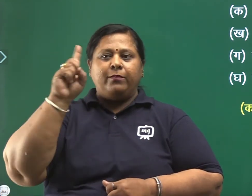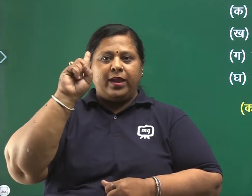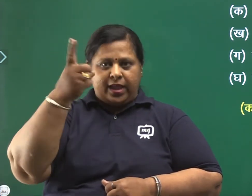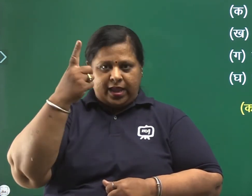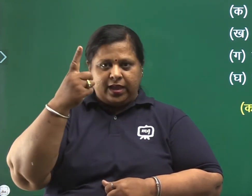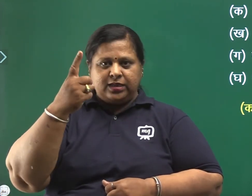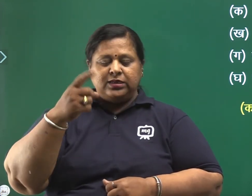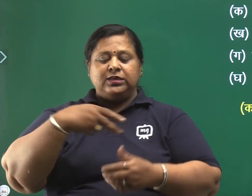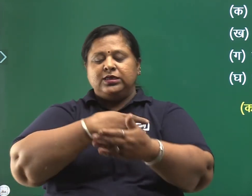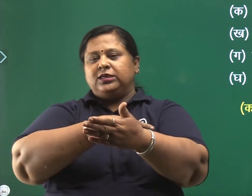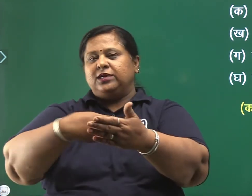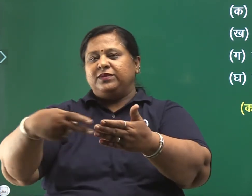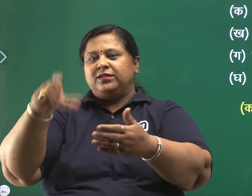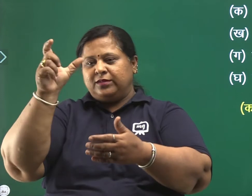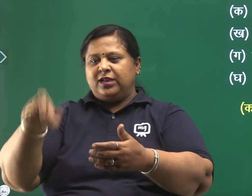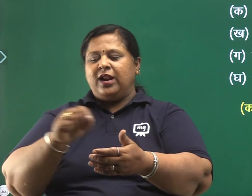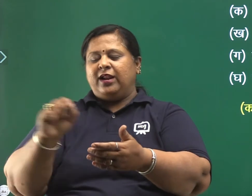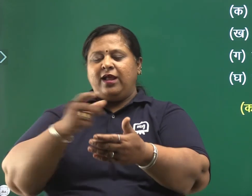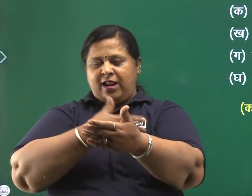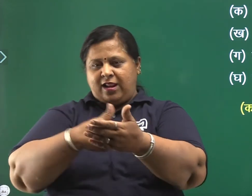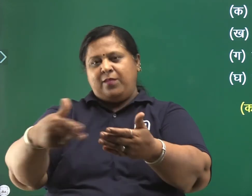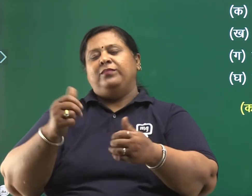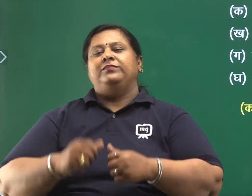1 शमशेर बहादुर सिंह।